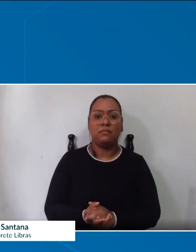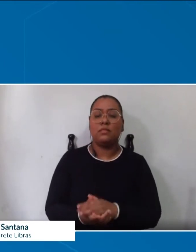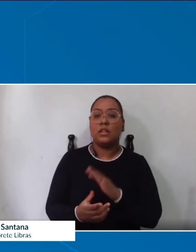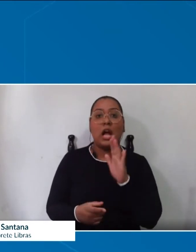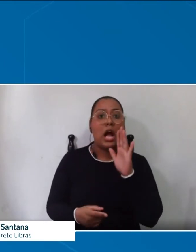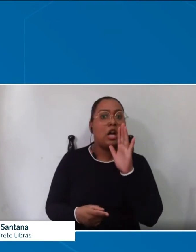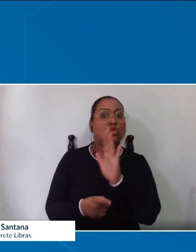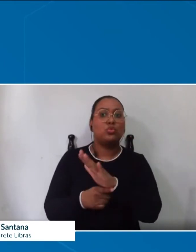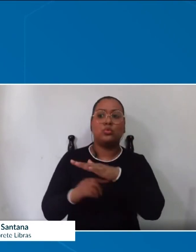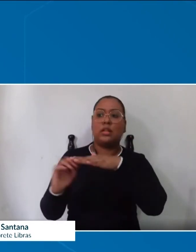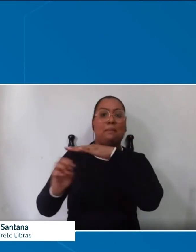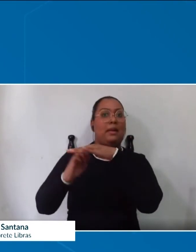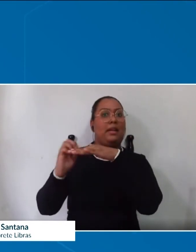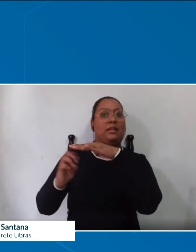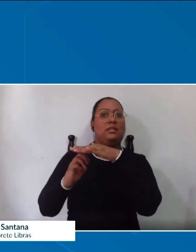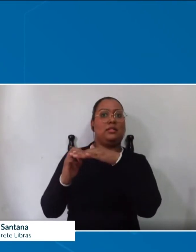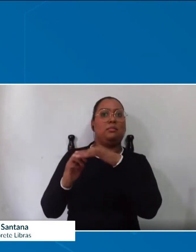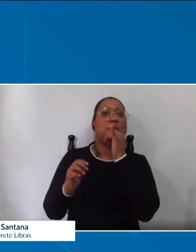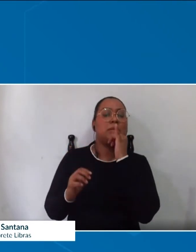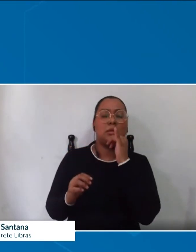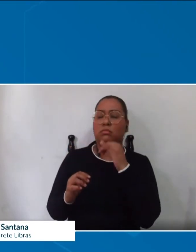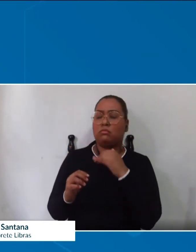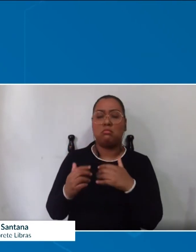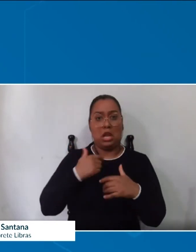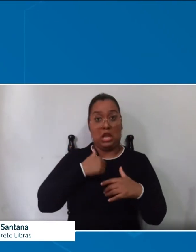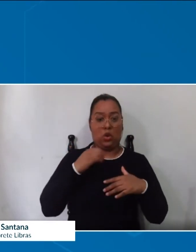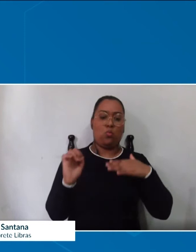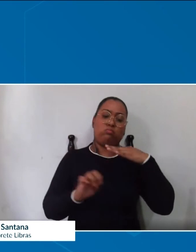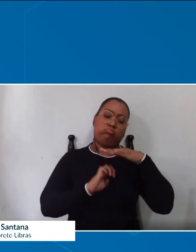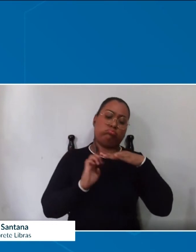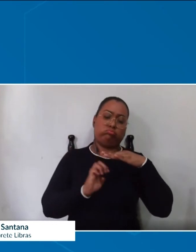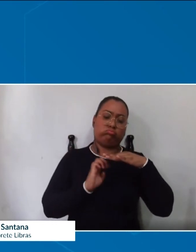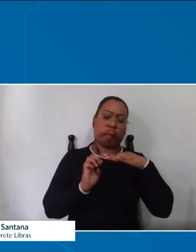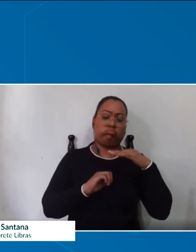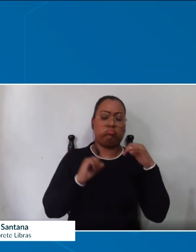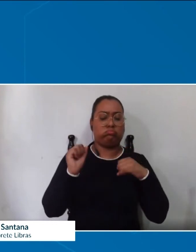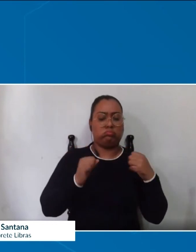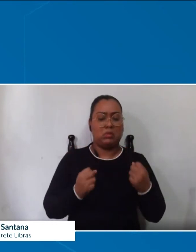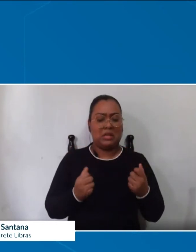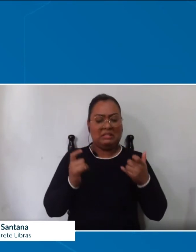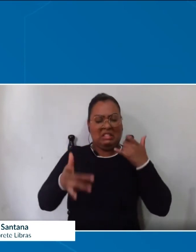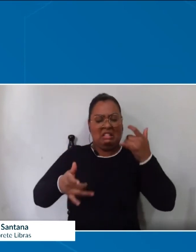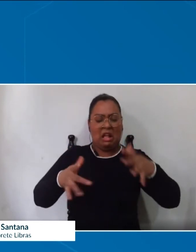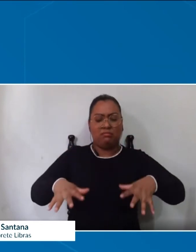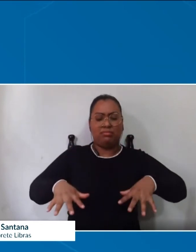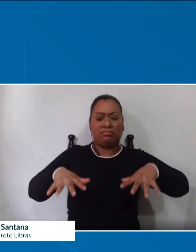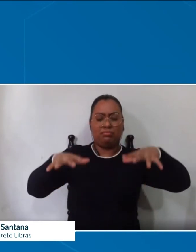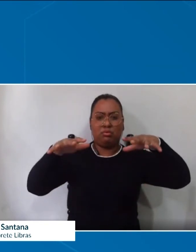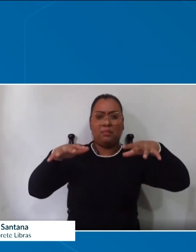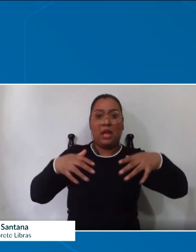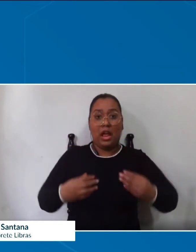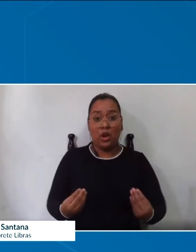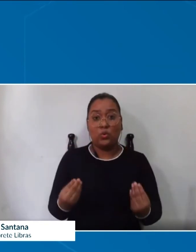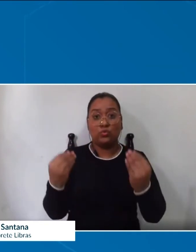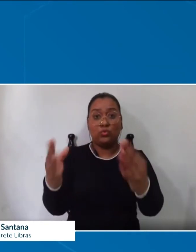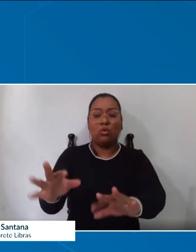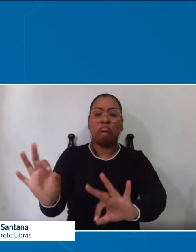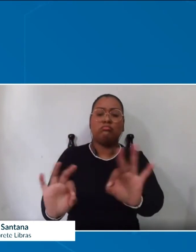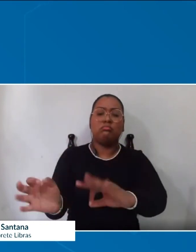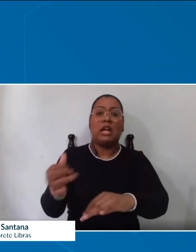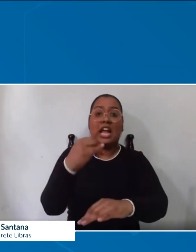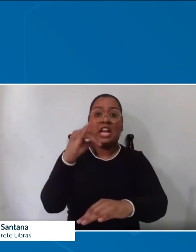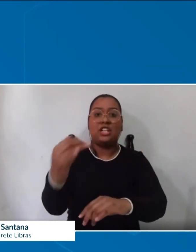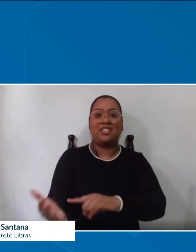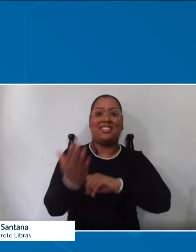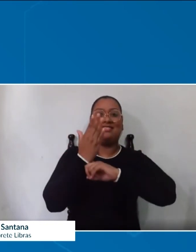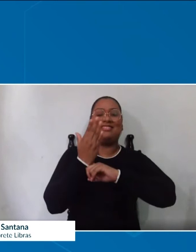beneficiar a empresa que gerou o resíduo. Isso é possível, né? Não é, professor? Agora, não obrigatoriamente as empresas vão fazer isso.